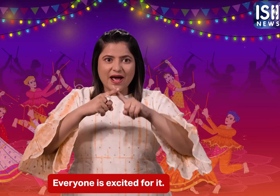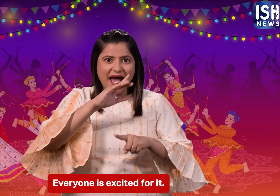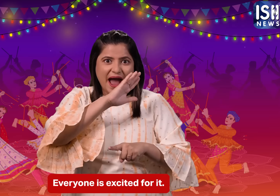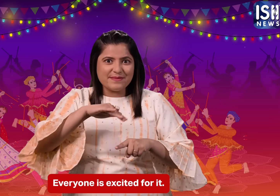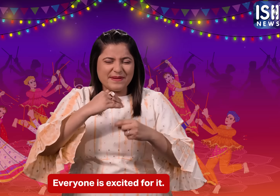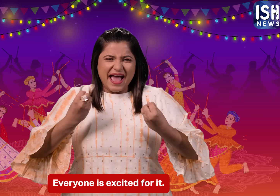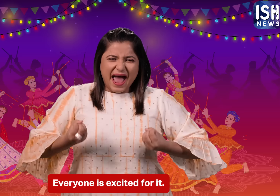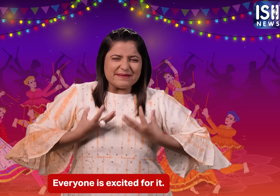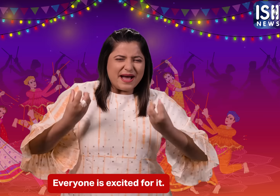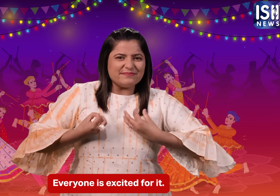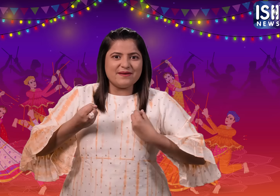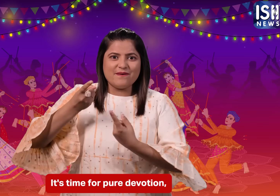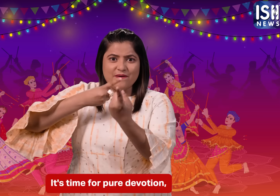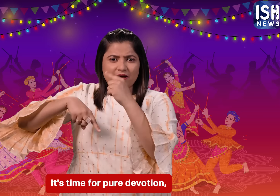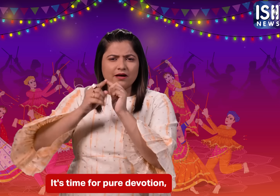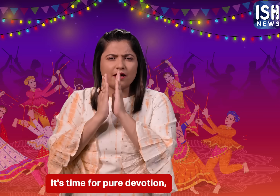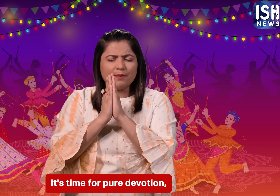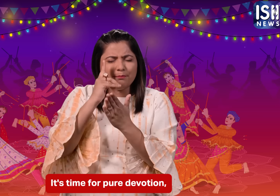है। ये शुद्ध भक्ति,